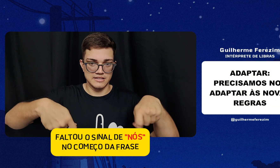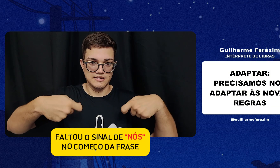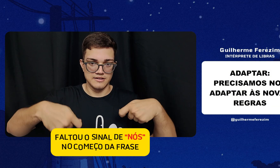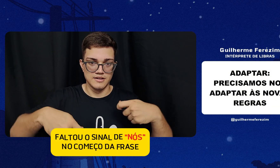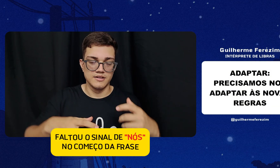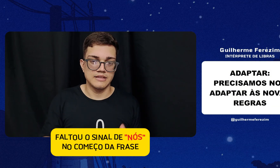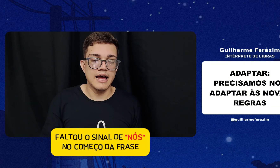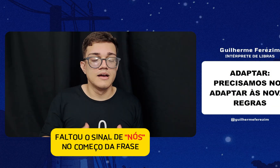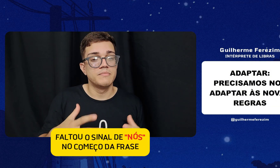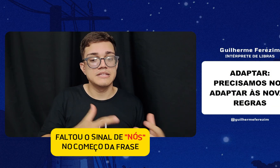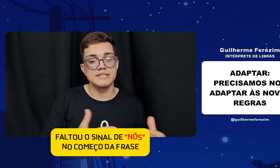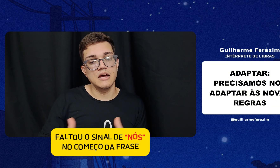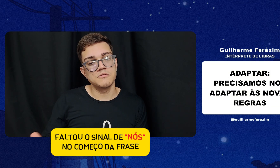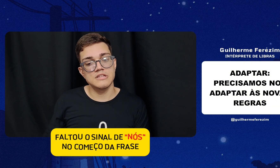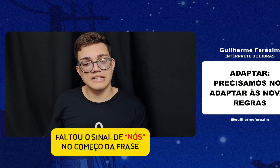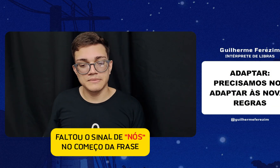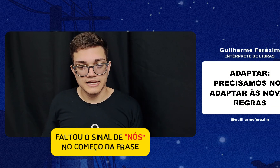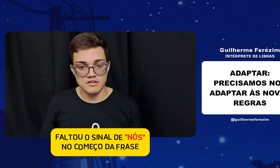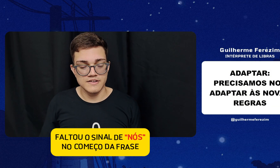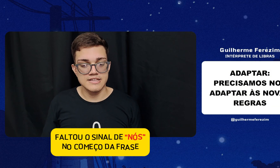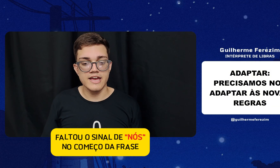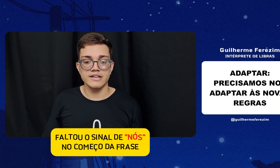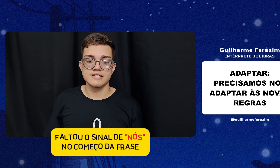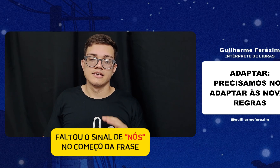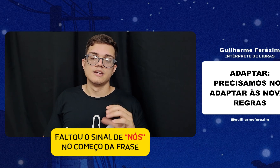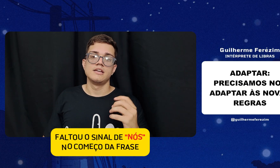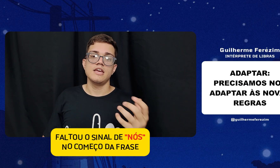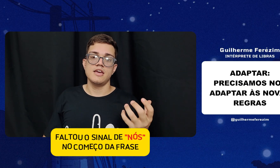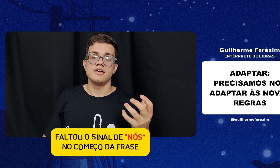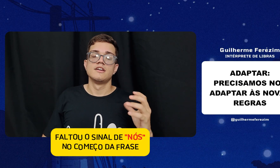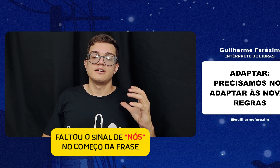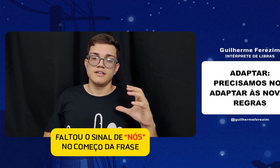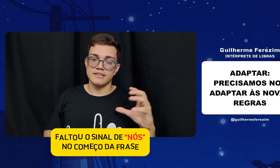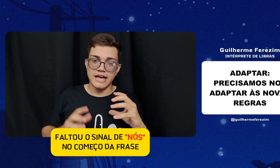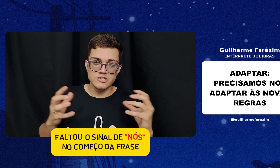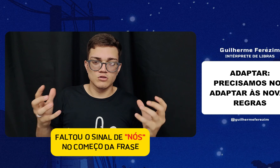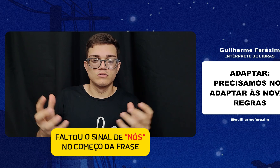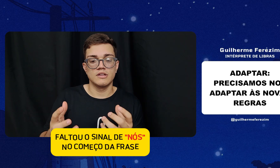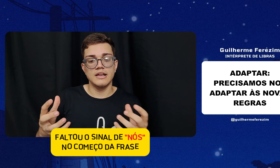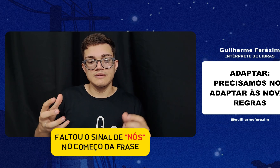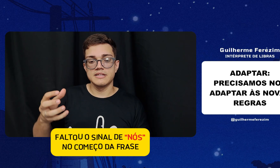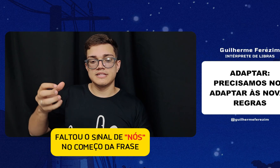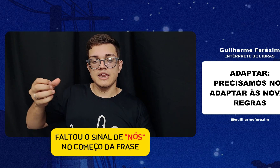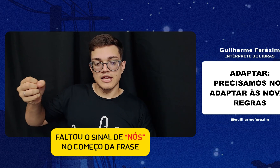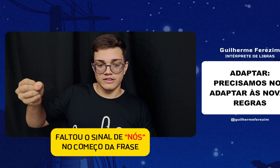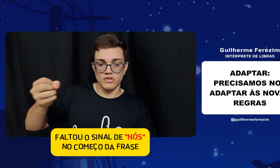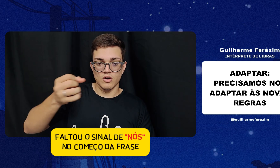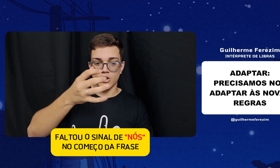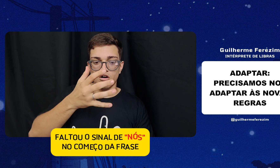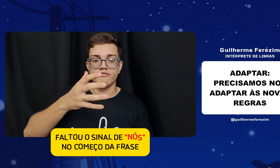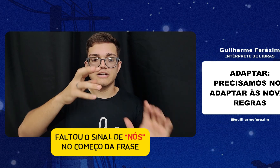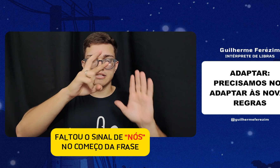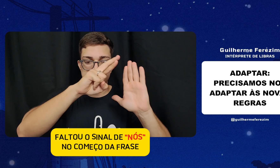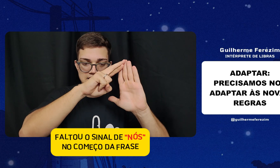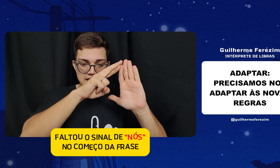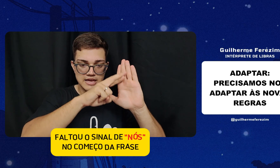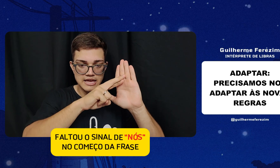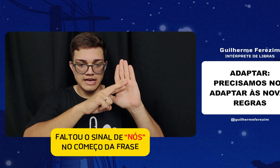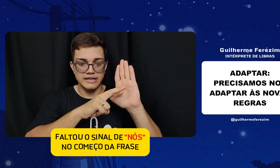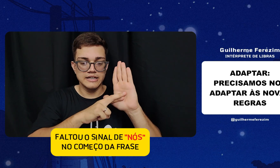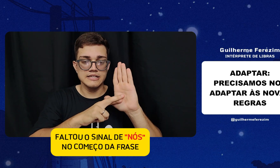precisa, tá? Precisamos nos adaptar às novas regras. E aí, na estrutura da Libras, seria